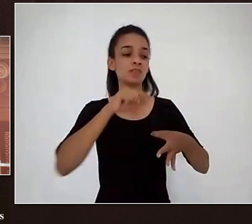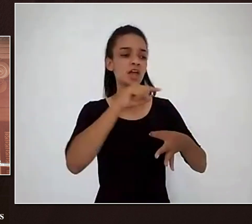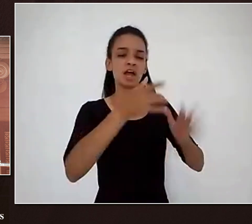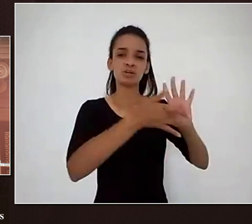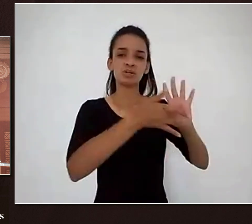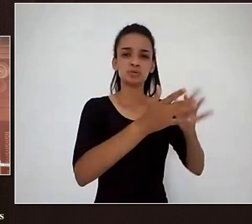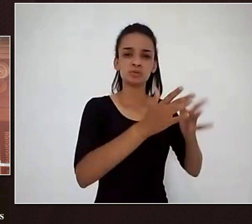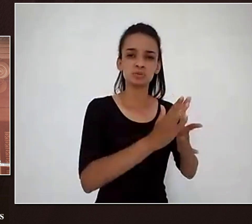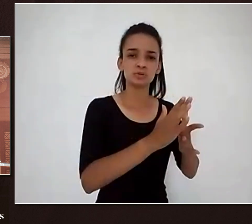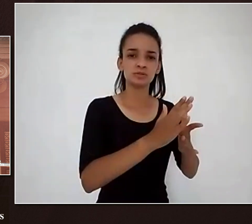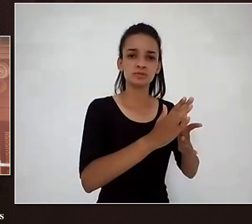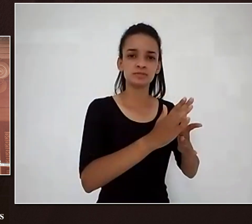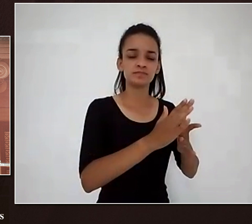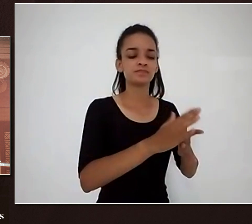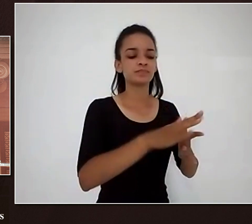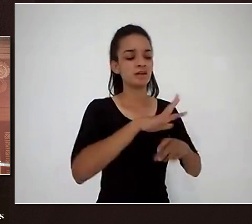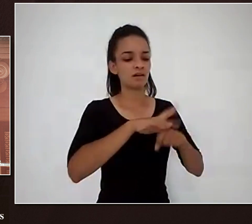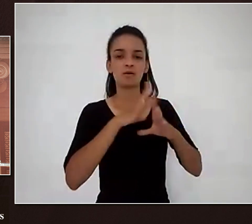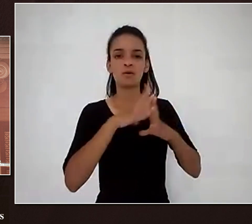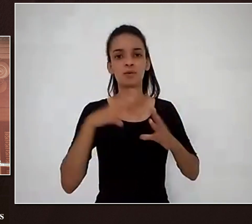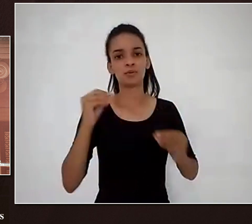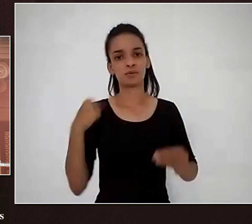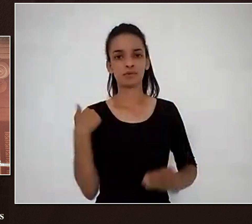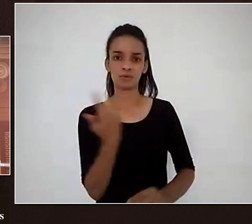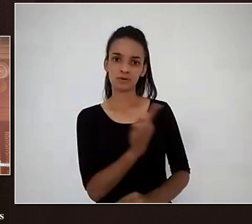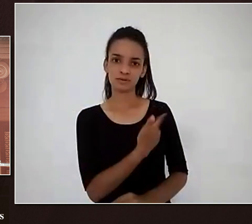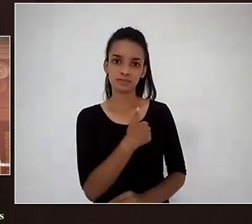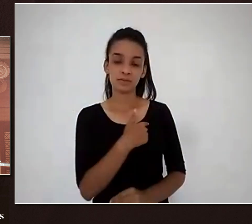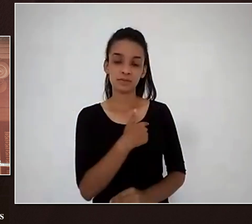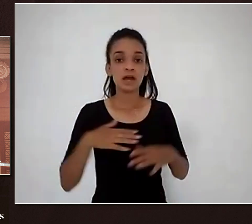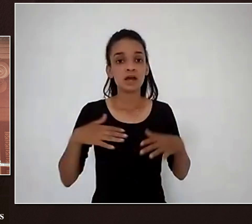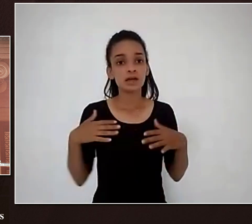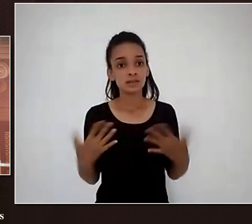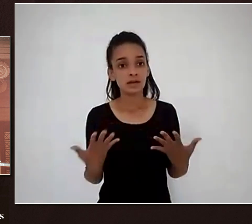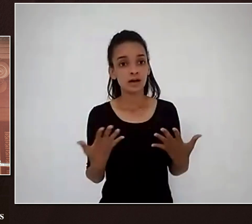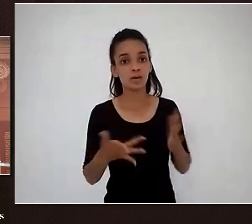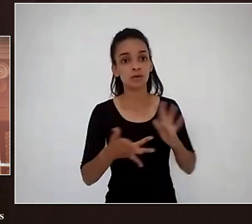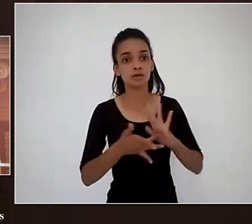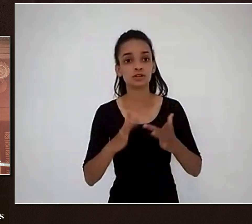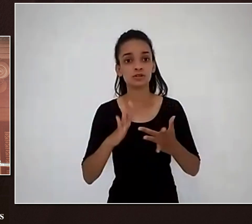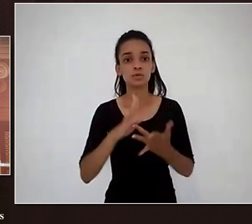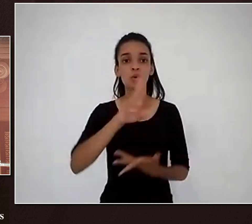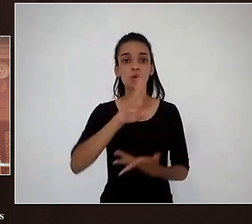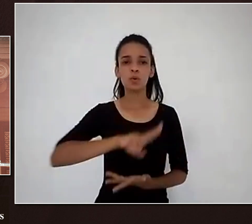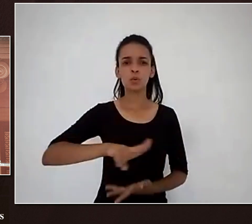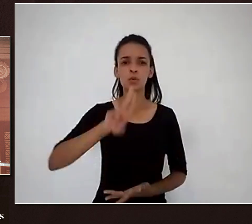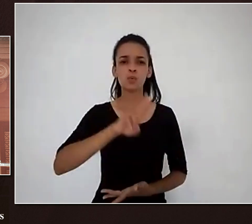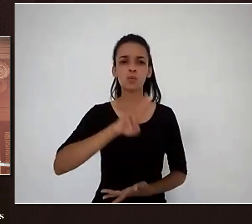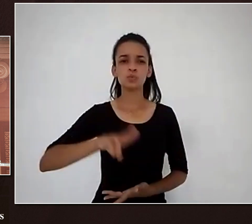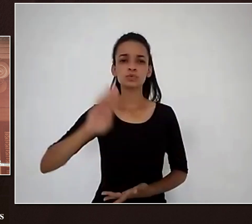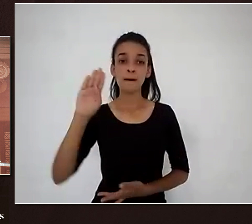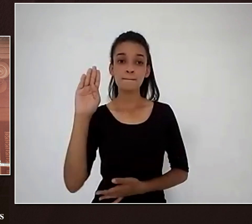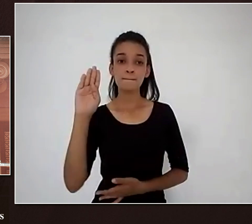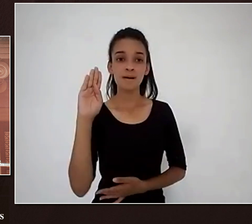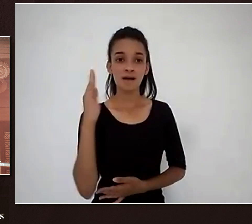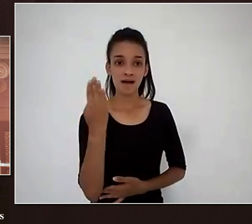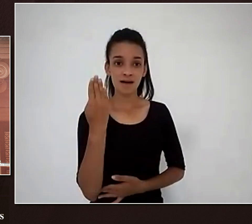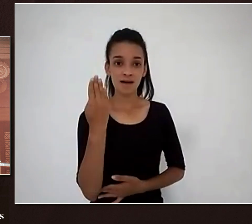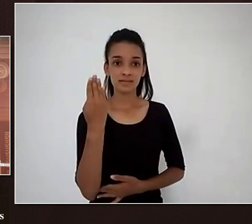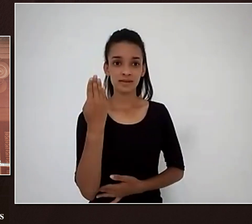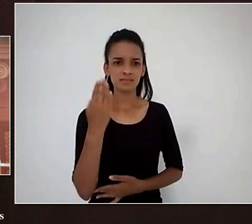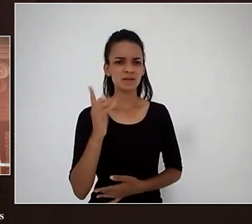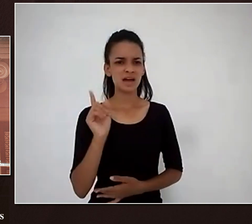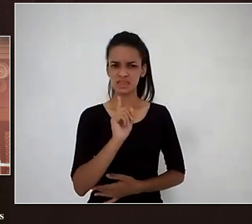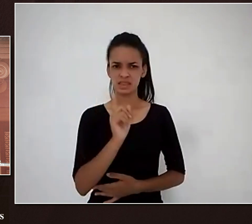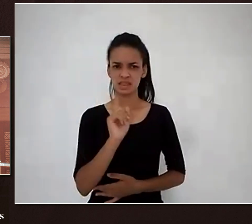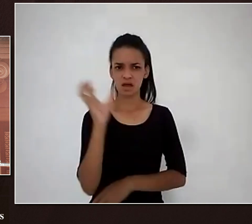né, o Senhor usa aqui madeiro e não usa árvore? Porque para lembrar que da